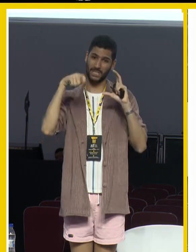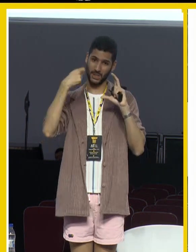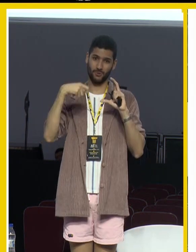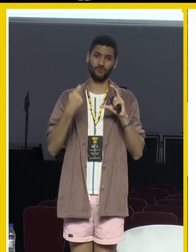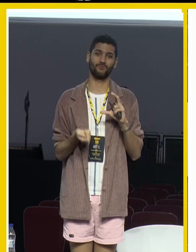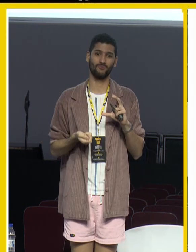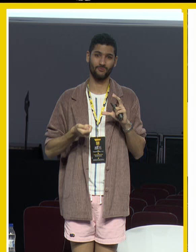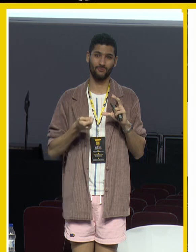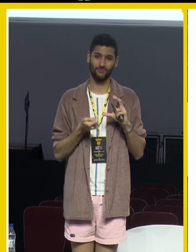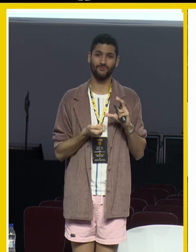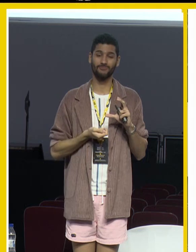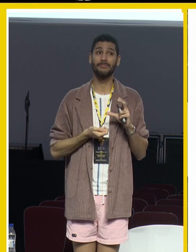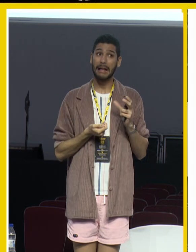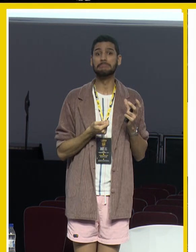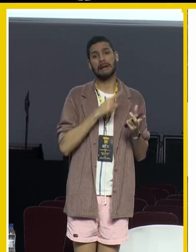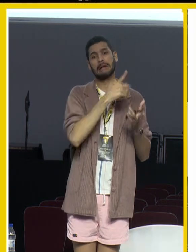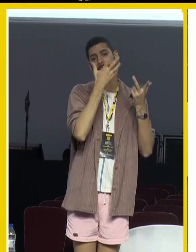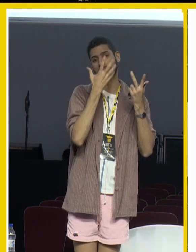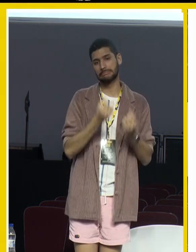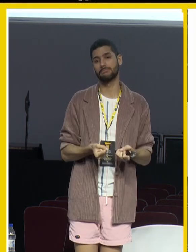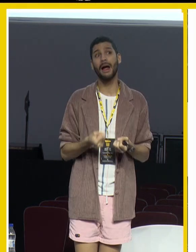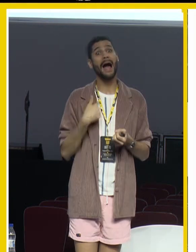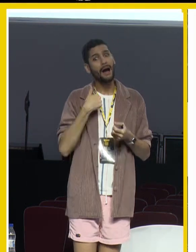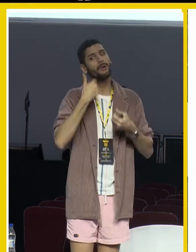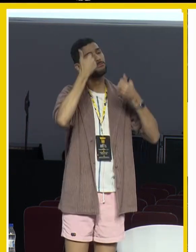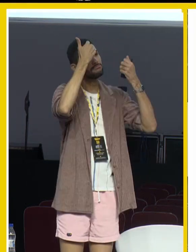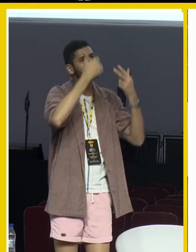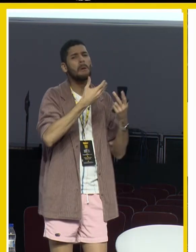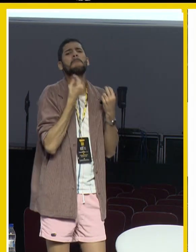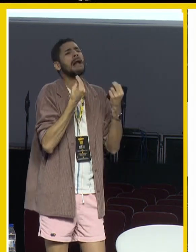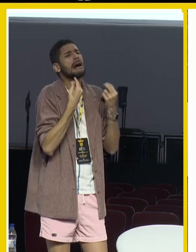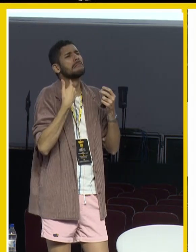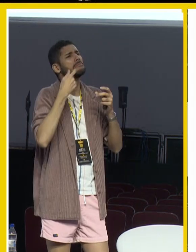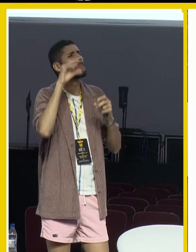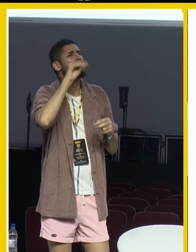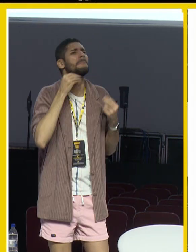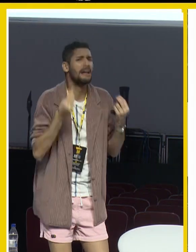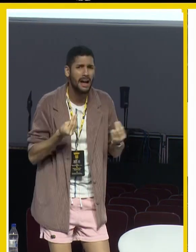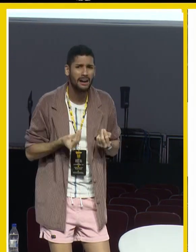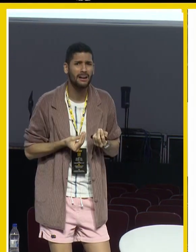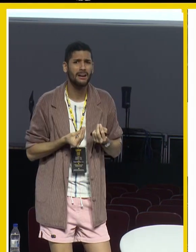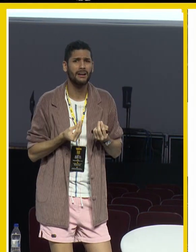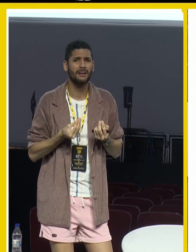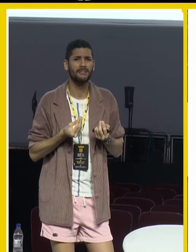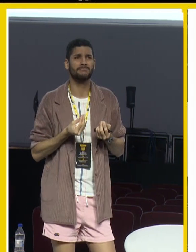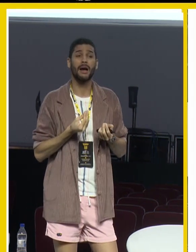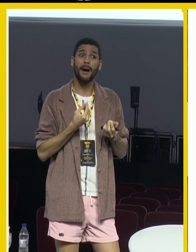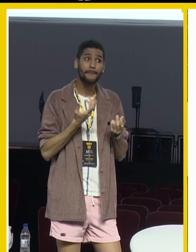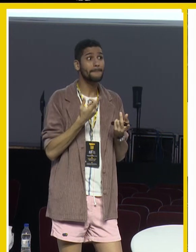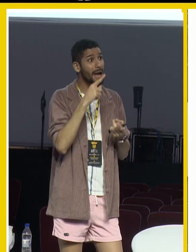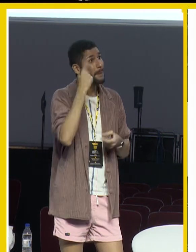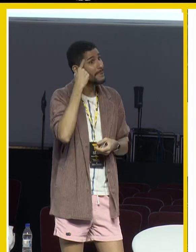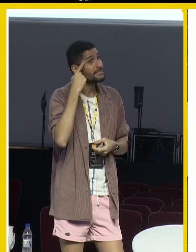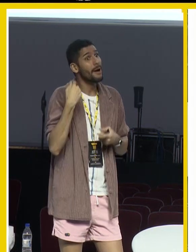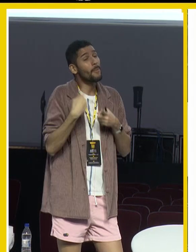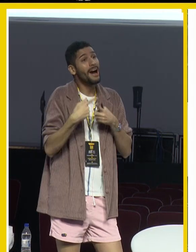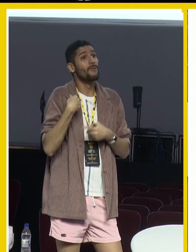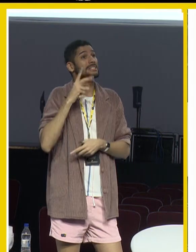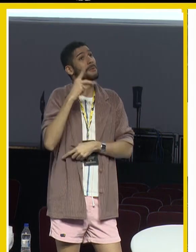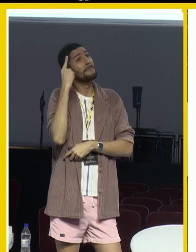fazer a dublagem dos meus vídeos e aí conversando com ele aceitou e aí ele perguntou pra que fazer dublagem